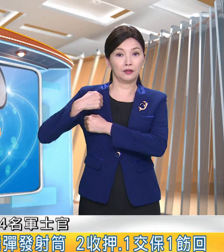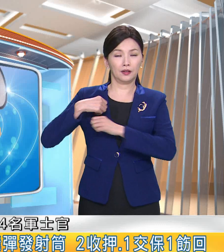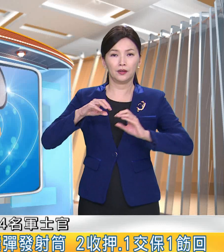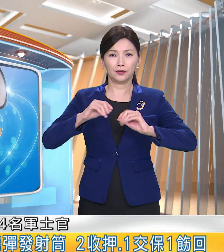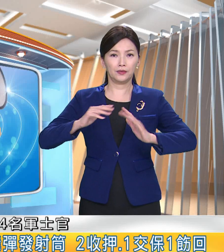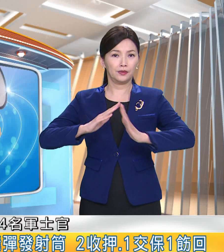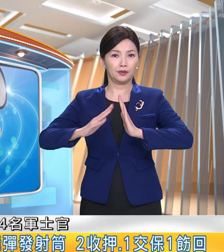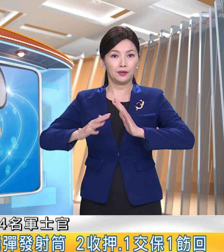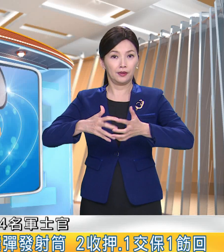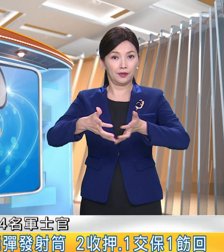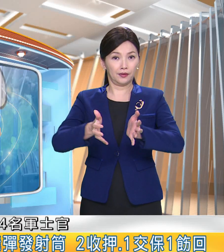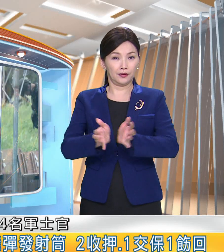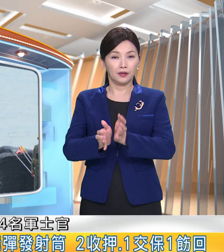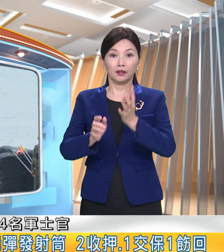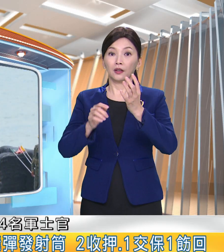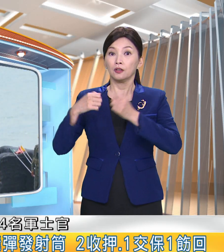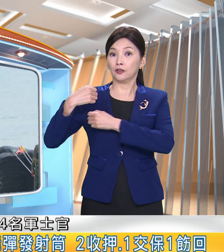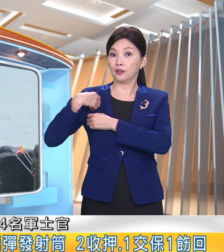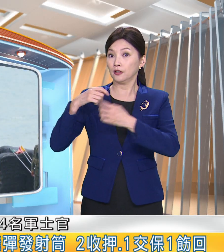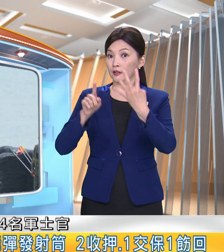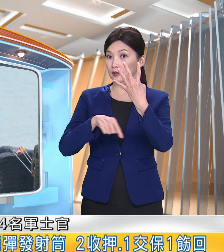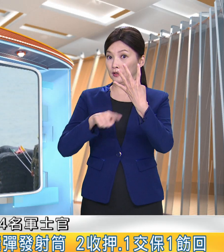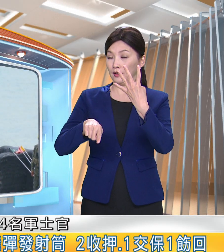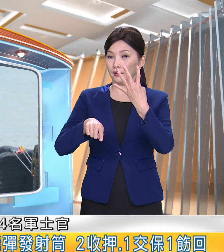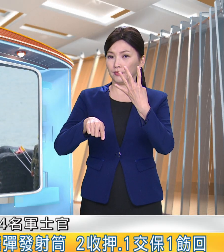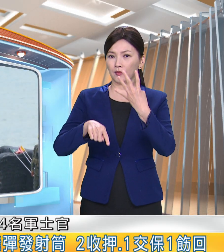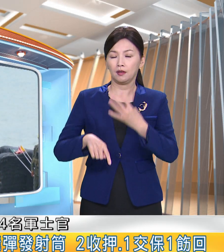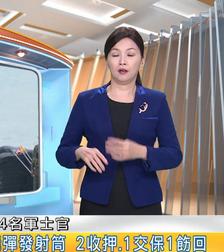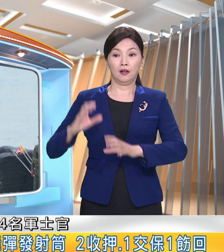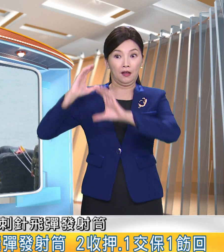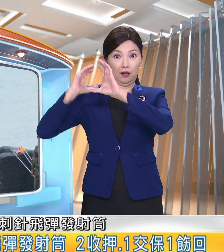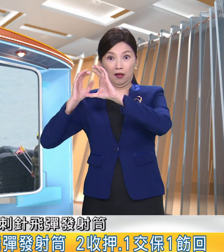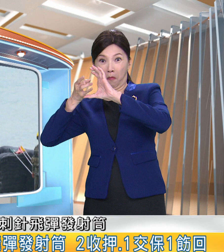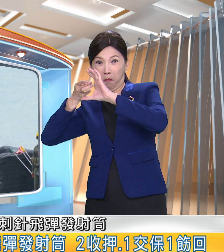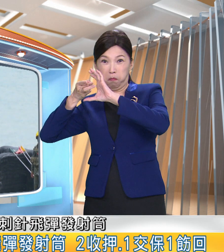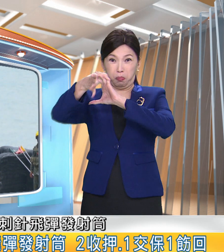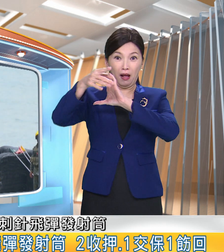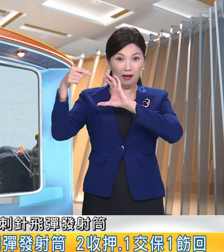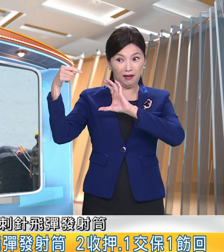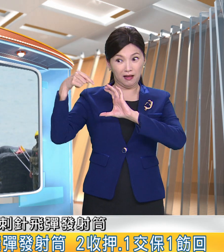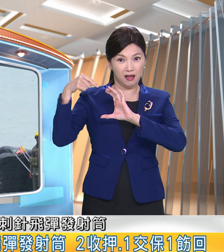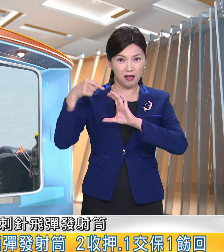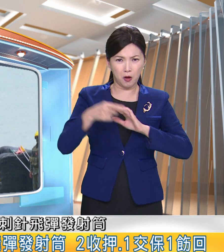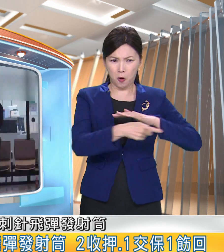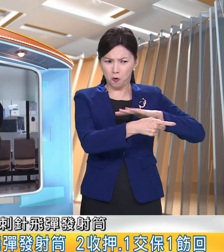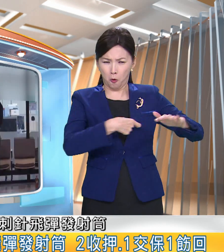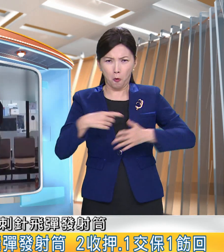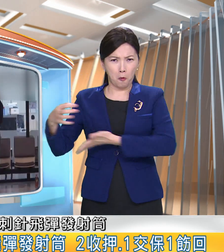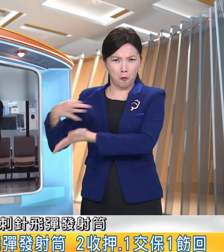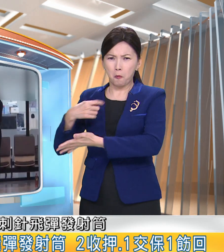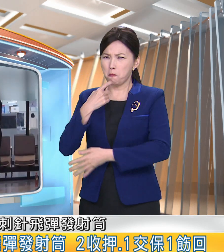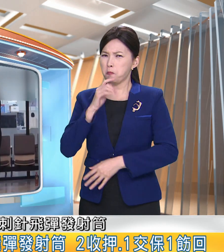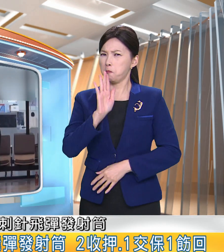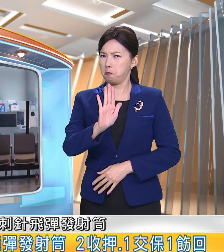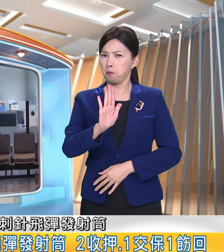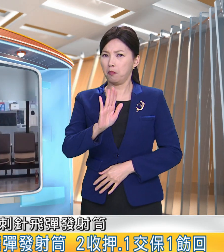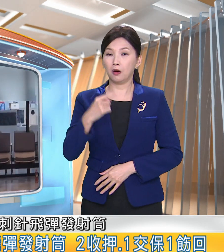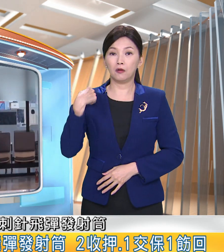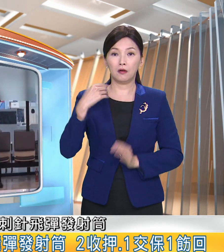海军陆战队有四名军事官涉嫌盗卖国军刺针飞弹发射筒，